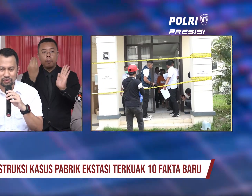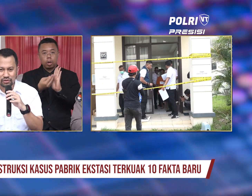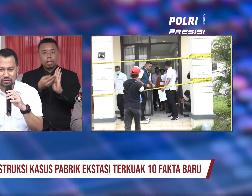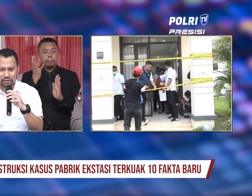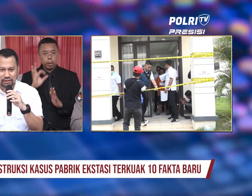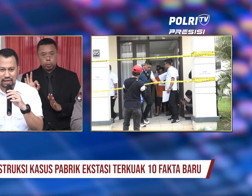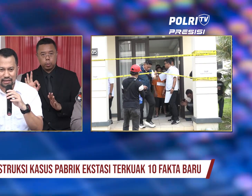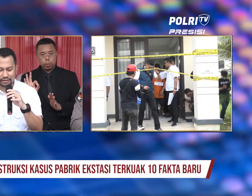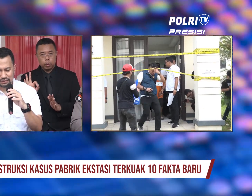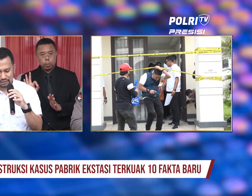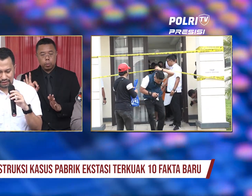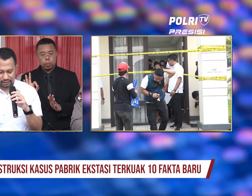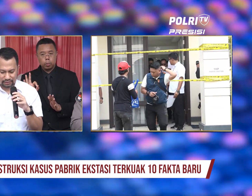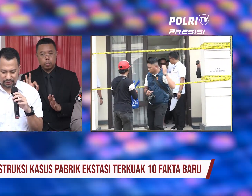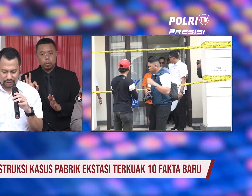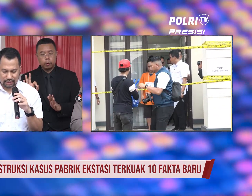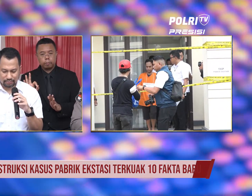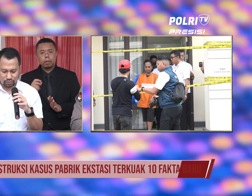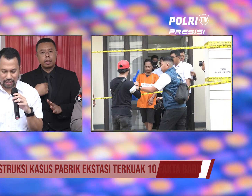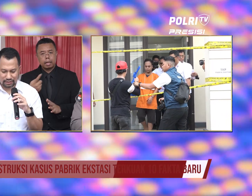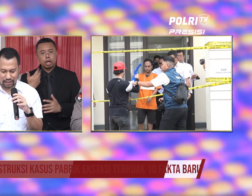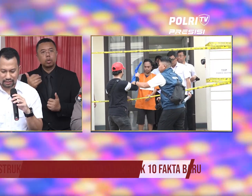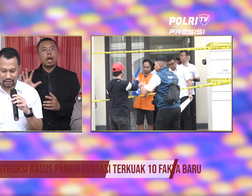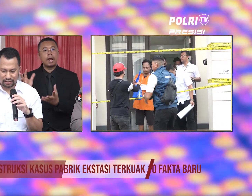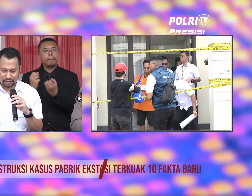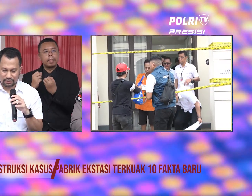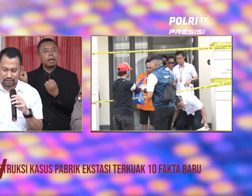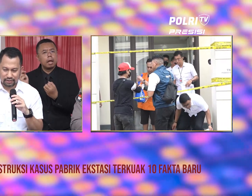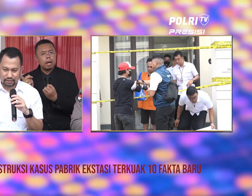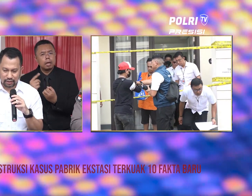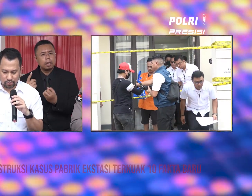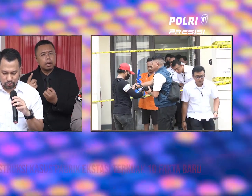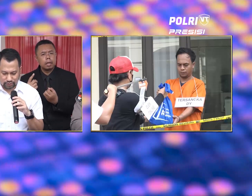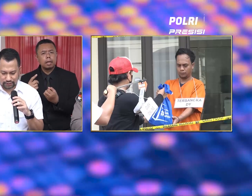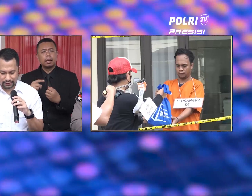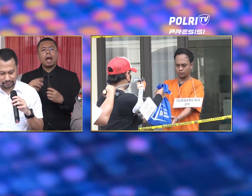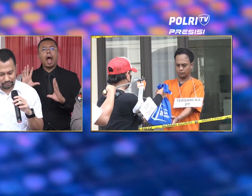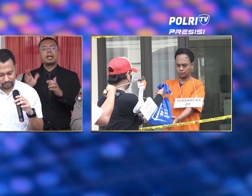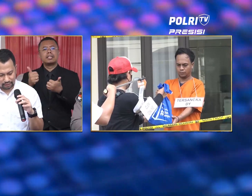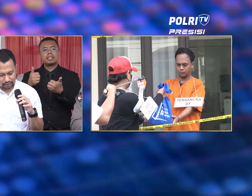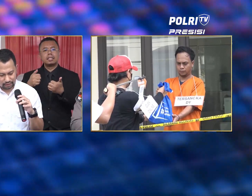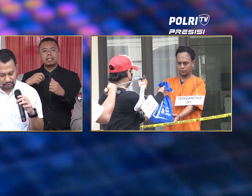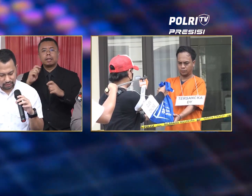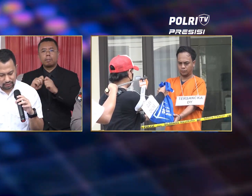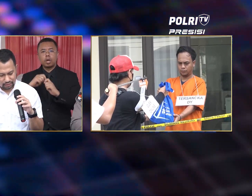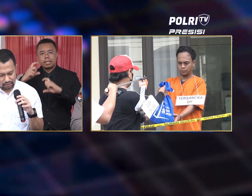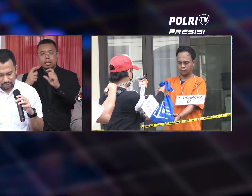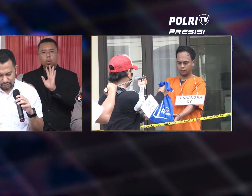baru yang kita temukan dari rekonstruksi ini.